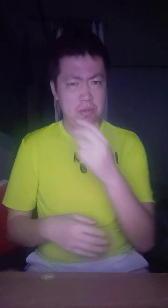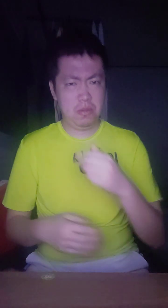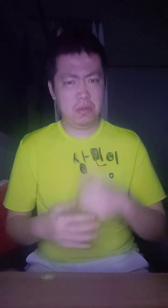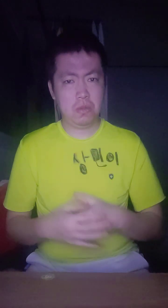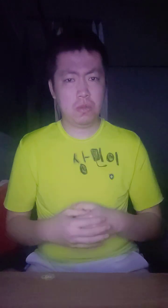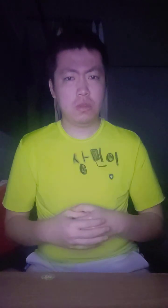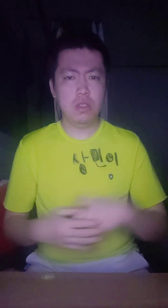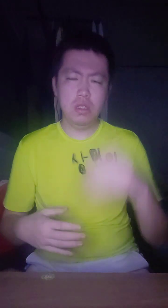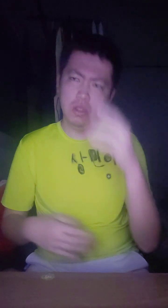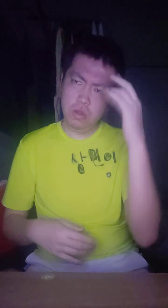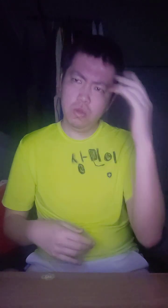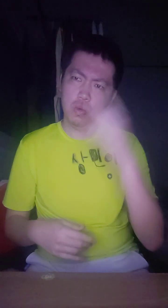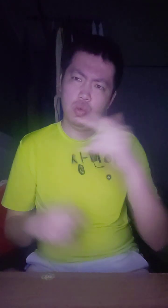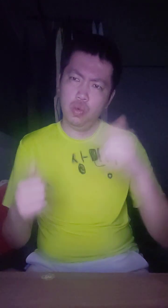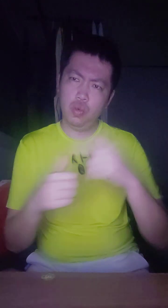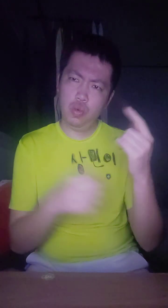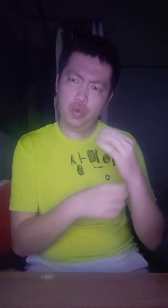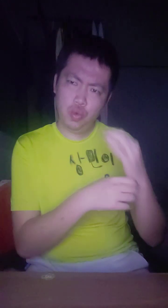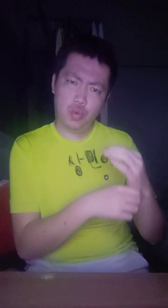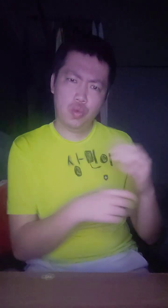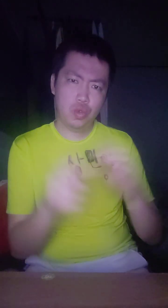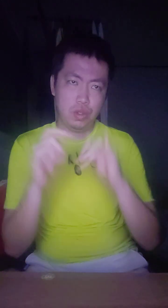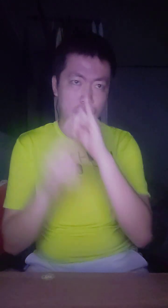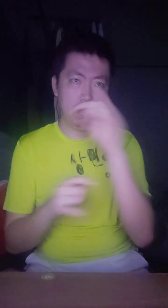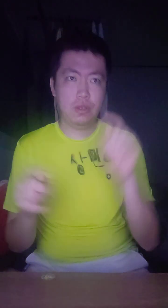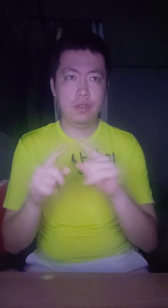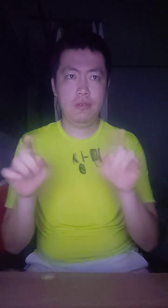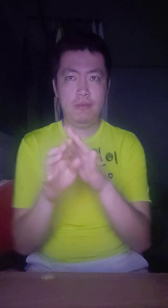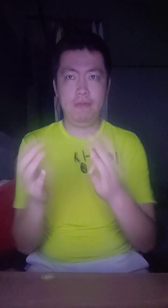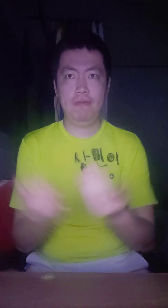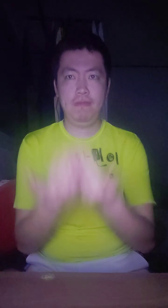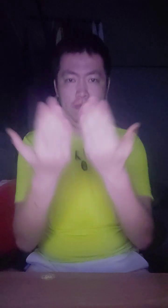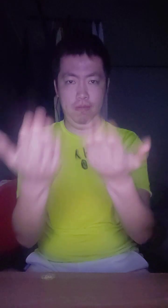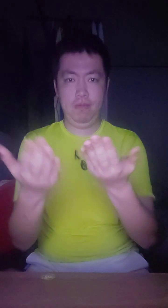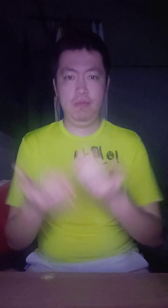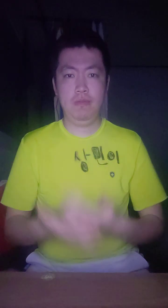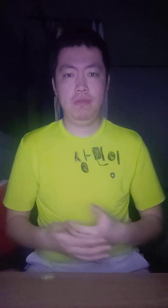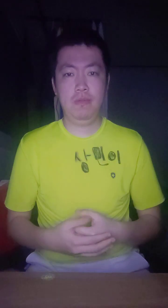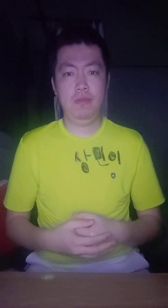과정에서 초등학생 성착취 범행도 드러났습니다. 보도에 손준수 기자입니다.